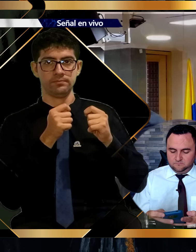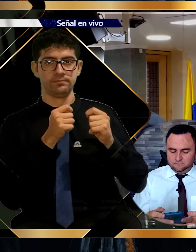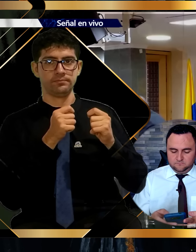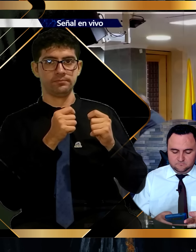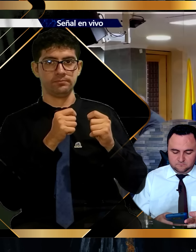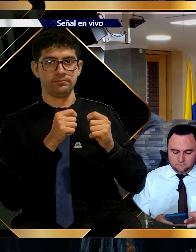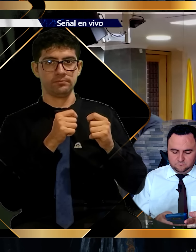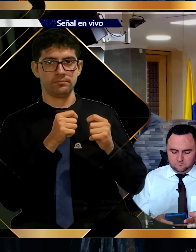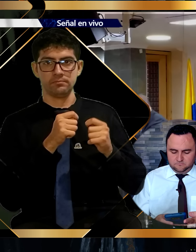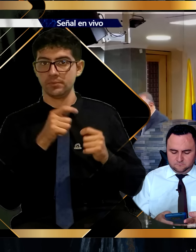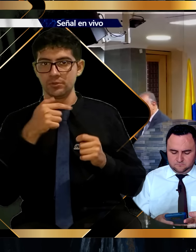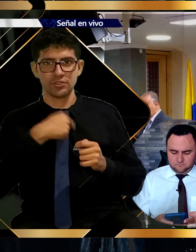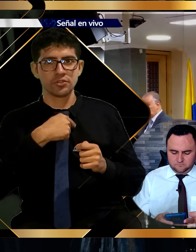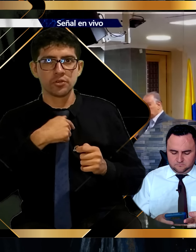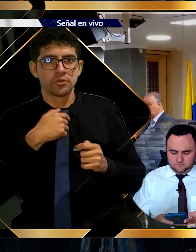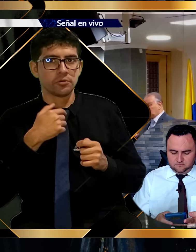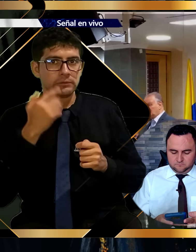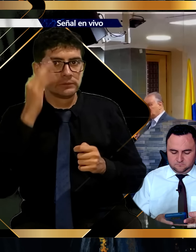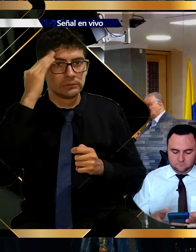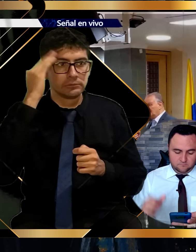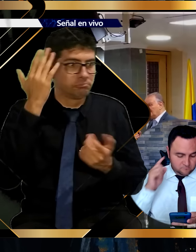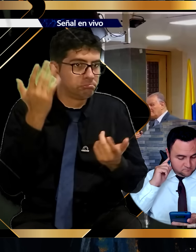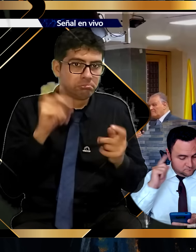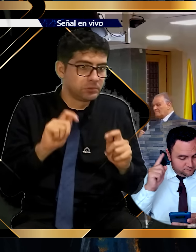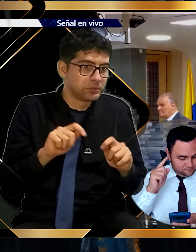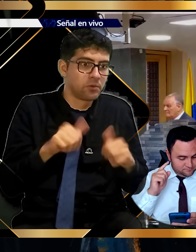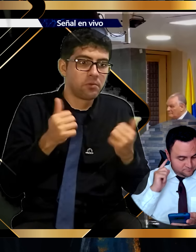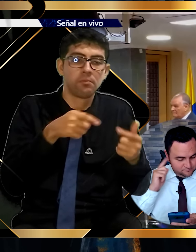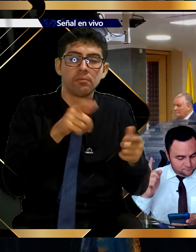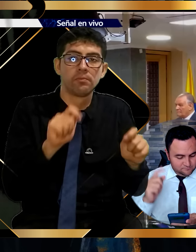Nadie salva a otros si los dos se están ahogando.